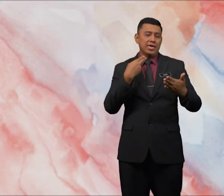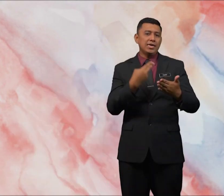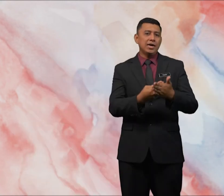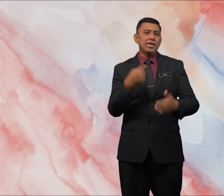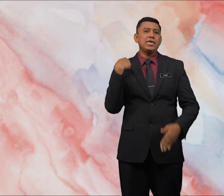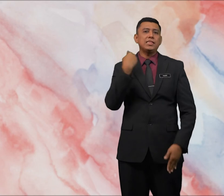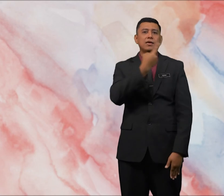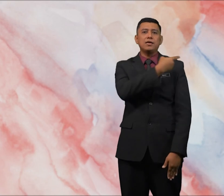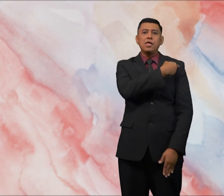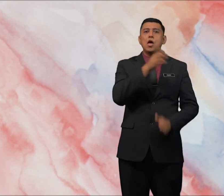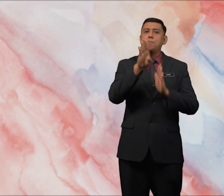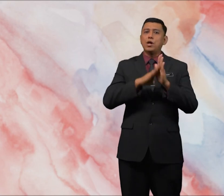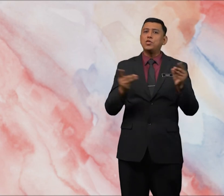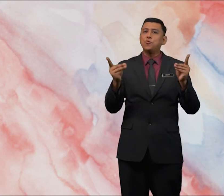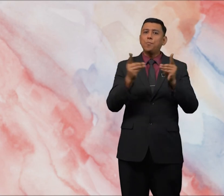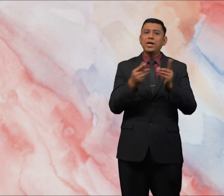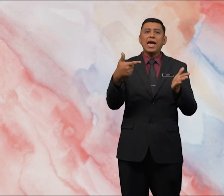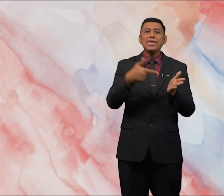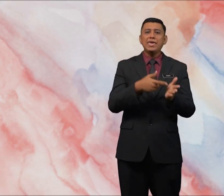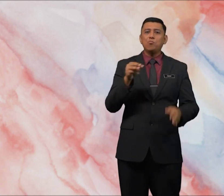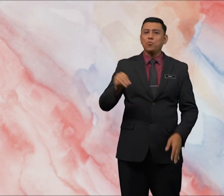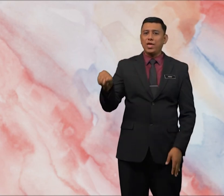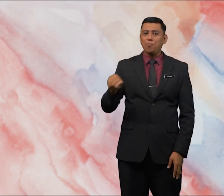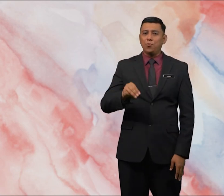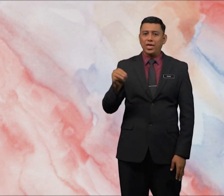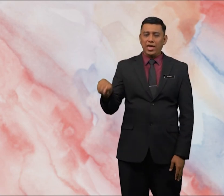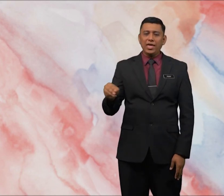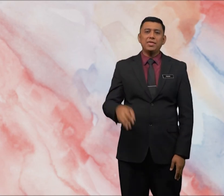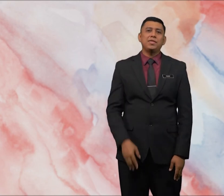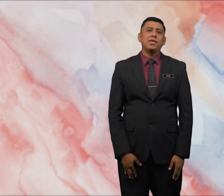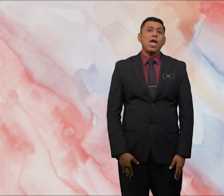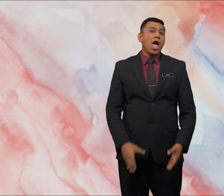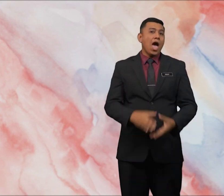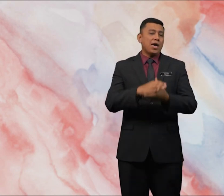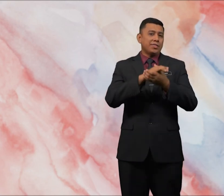Sehingga kita berjumpa lagi, murid-murid.